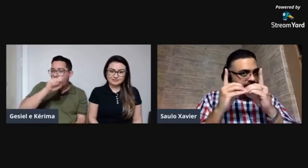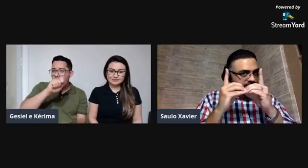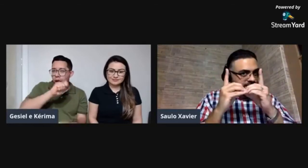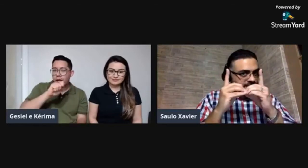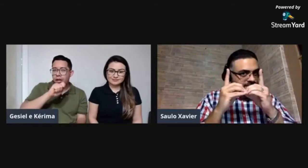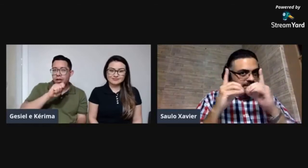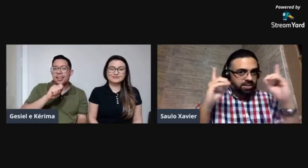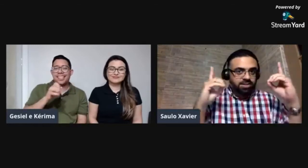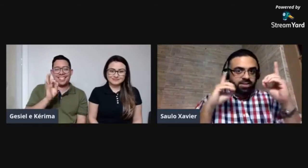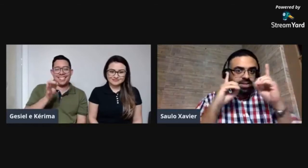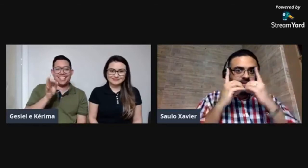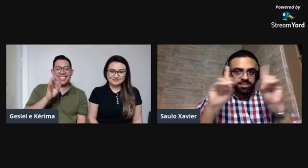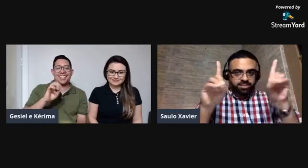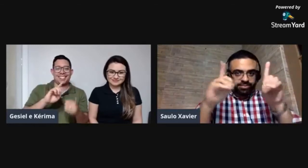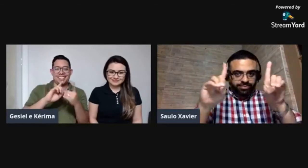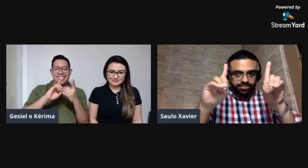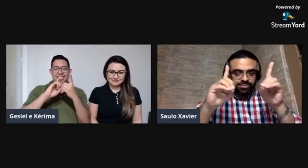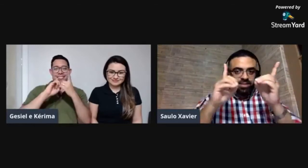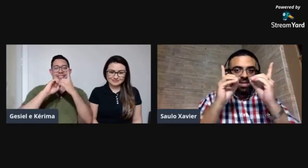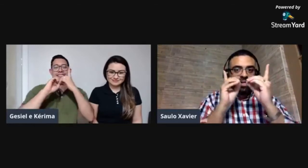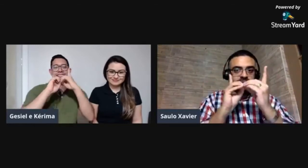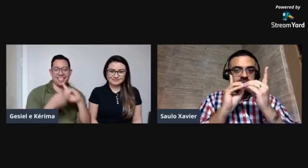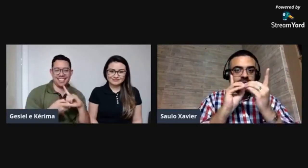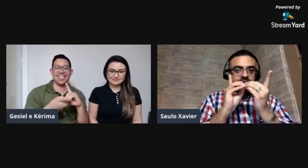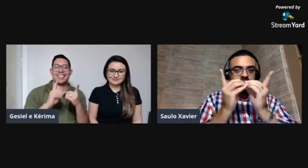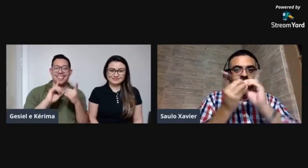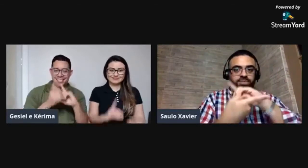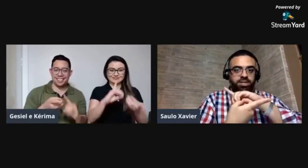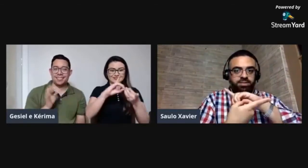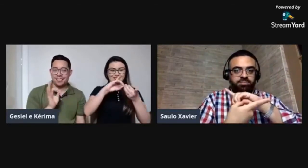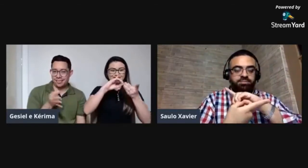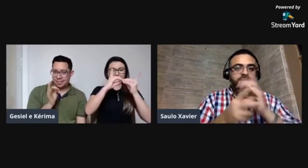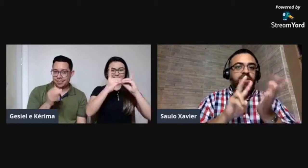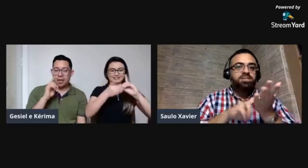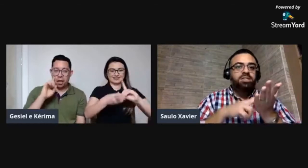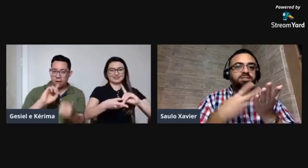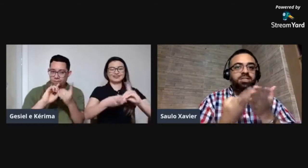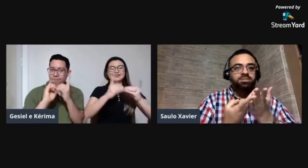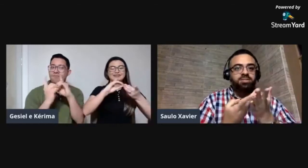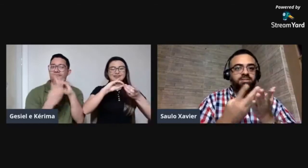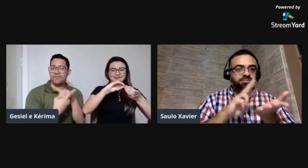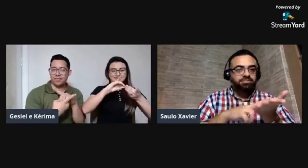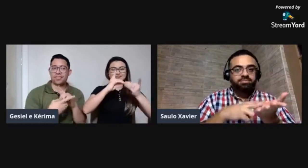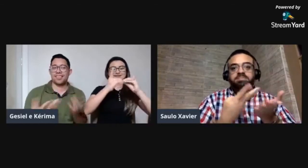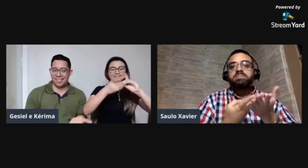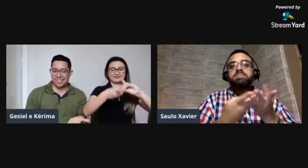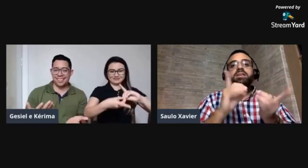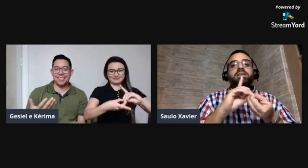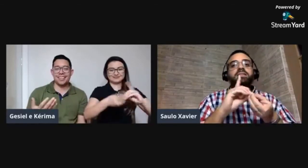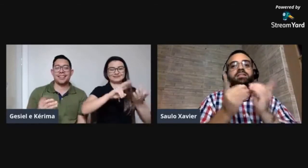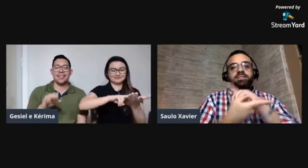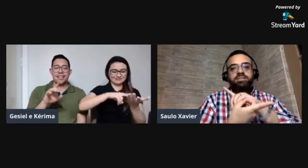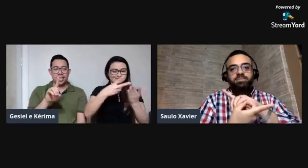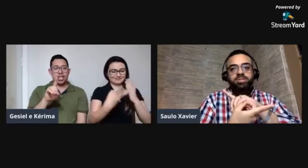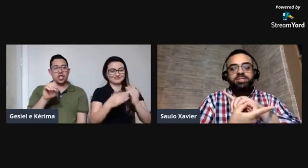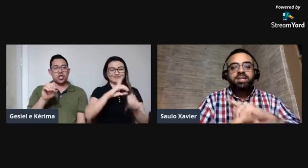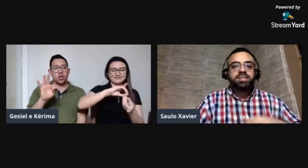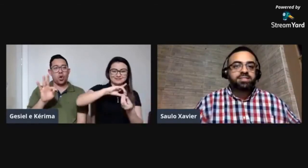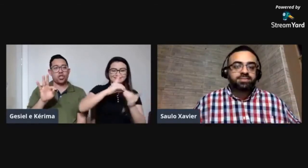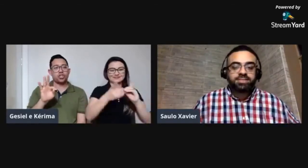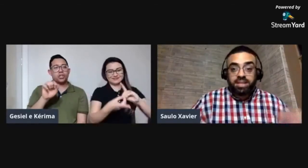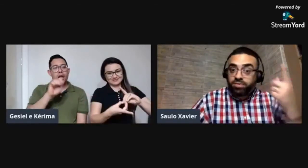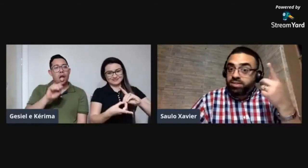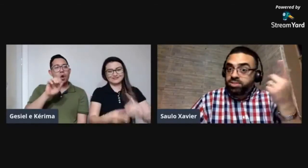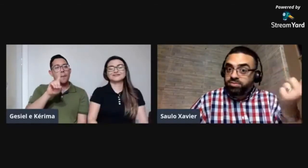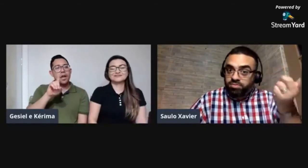não é assim, nem assim, ele é um D virando, igual o sinal de tradução. Por isso